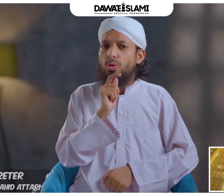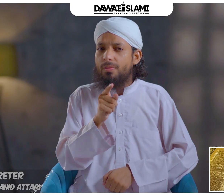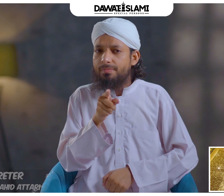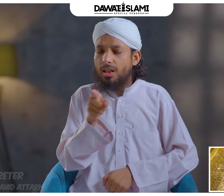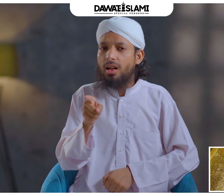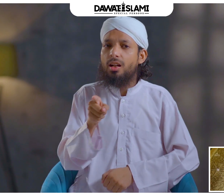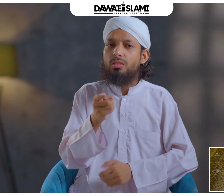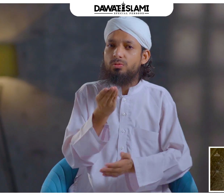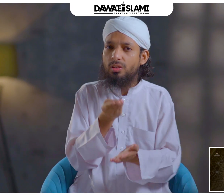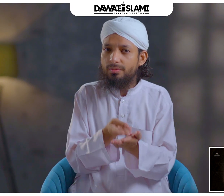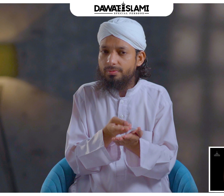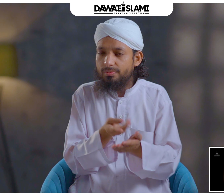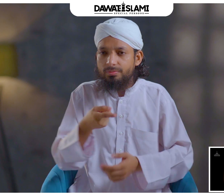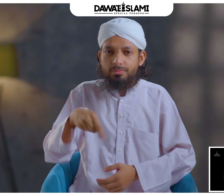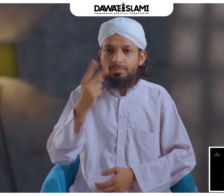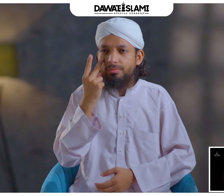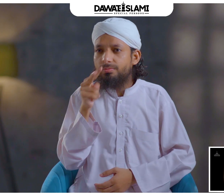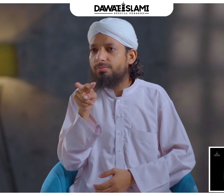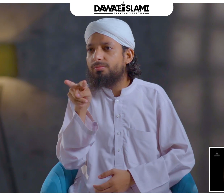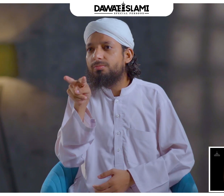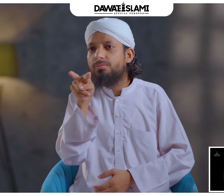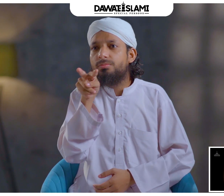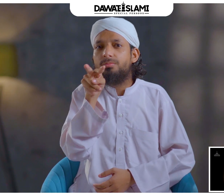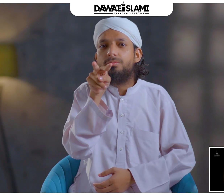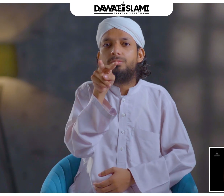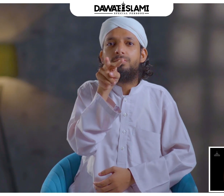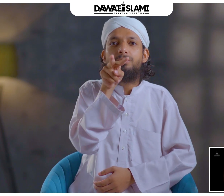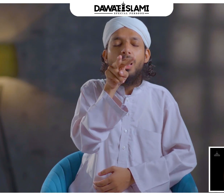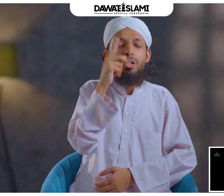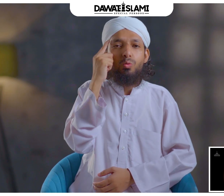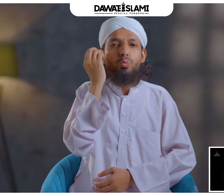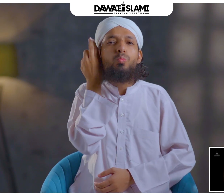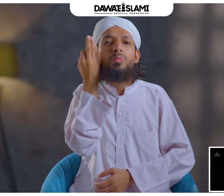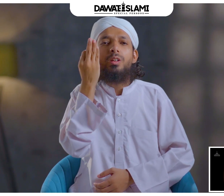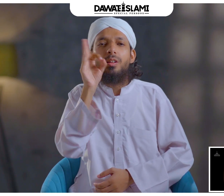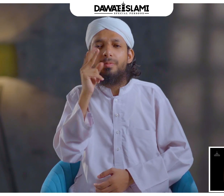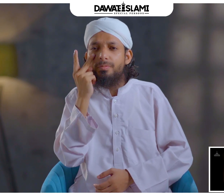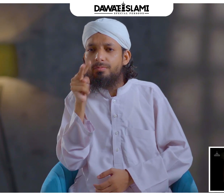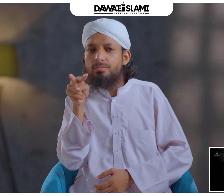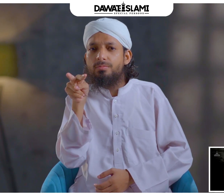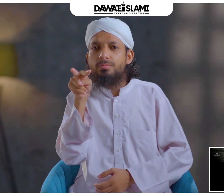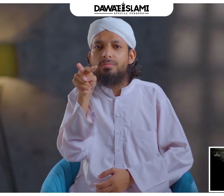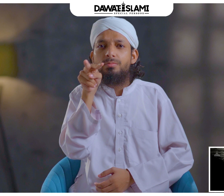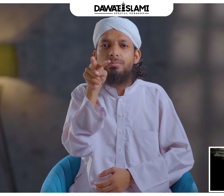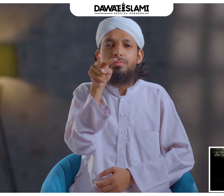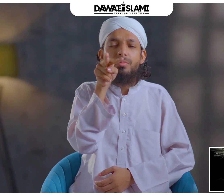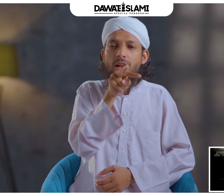بعد فرمایا، عدالت کے سامنے اپنا ضامن پیش کرو۔ نوجوان نے حاضرین مجلس پر ایک امید بھری نگاہ